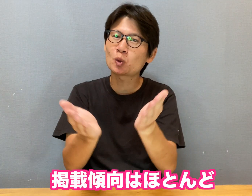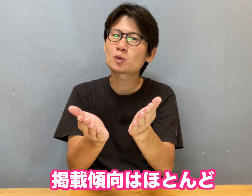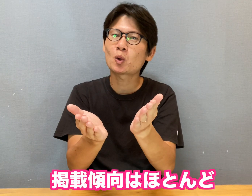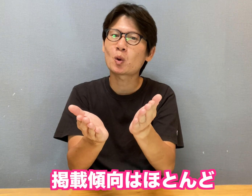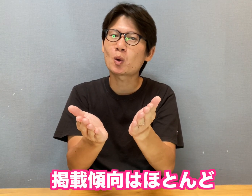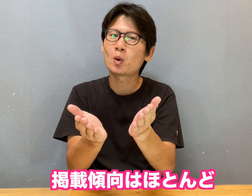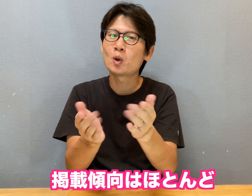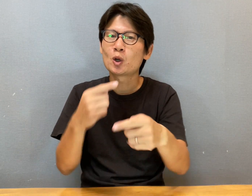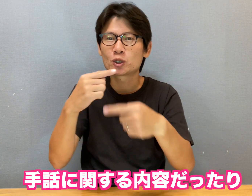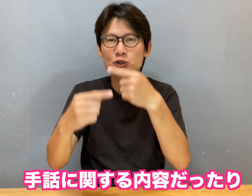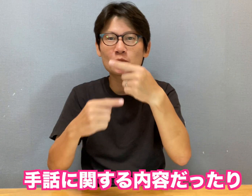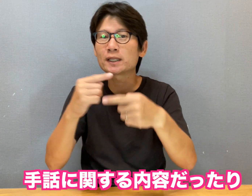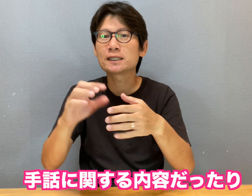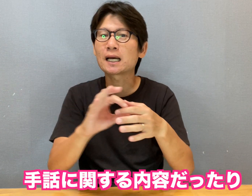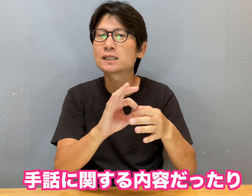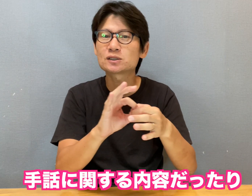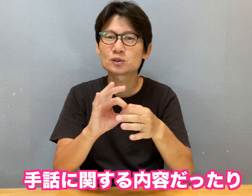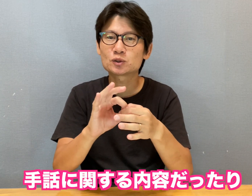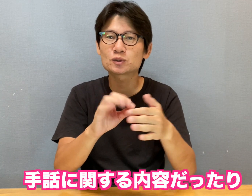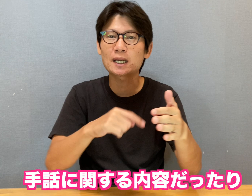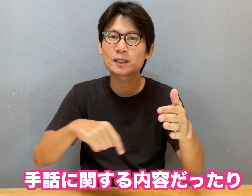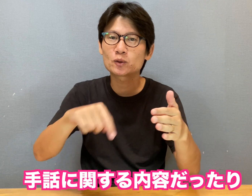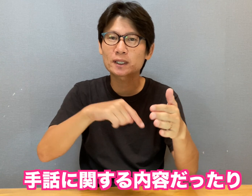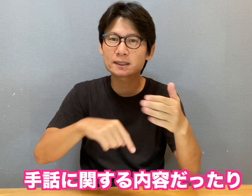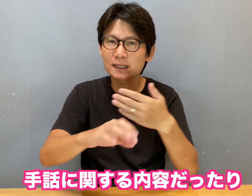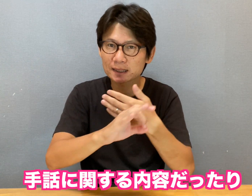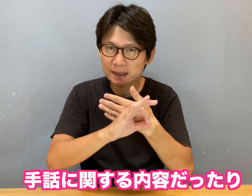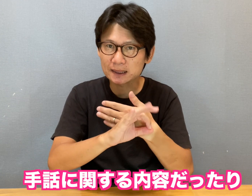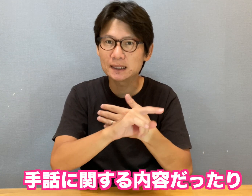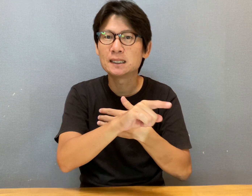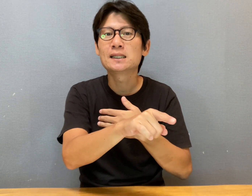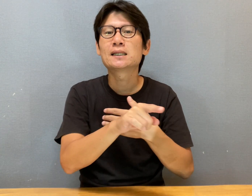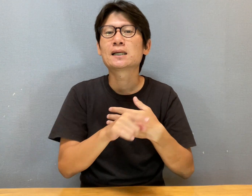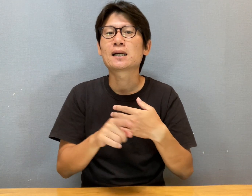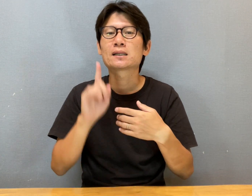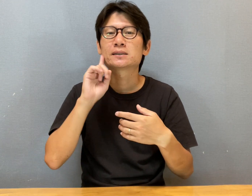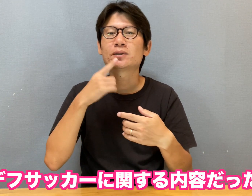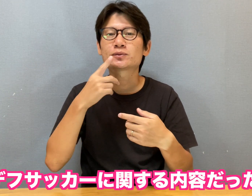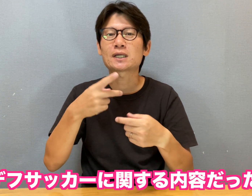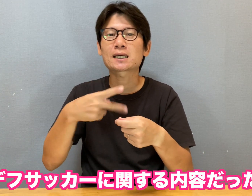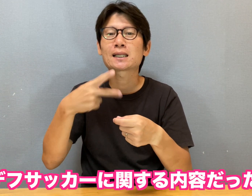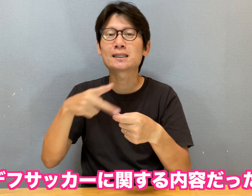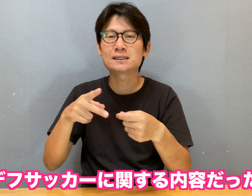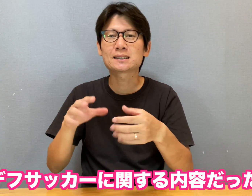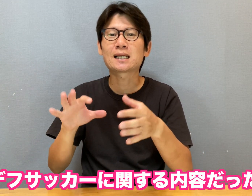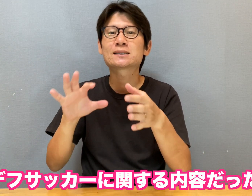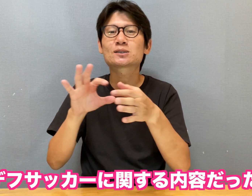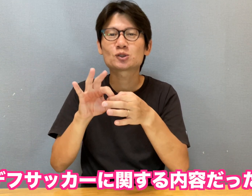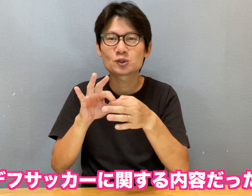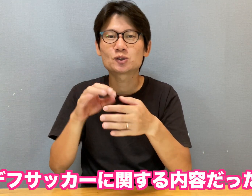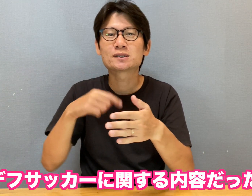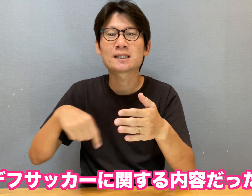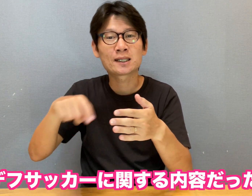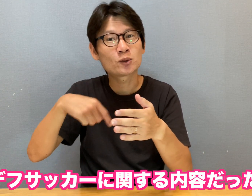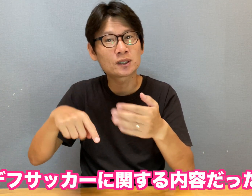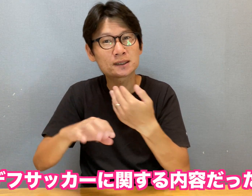ど手話に関する内容だったり、デフサッカーに関する内容だった